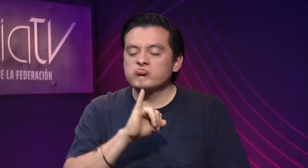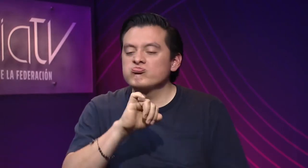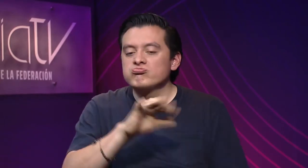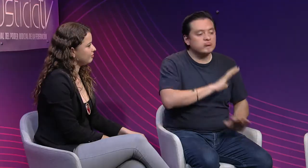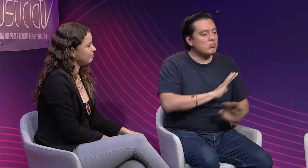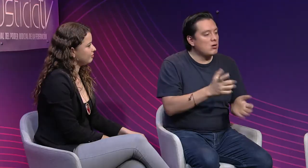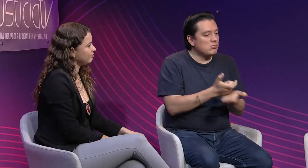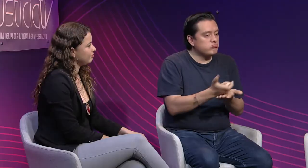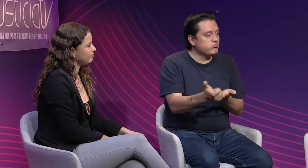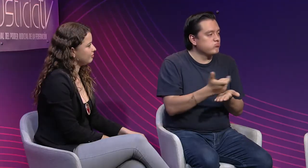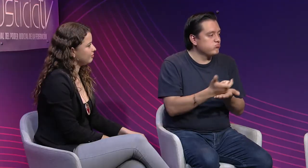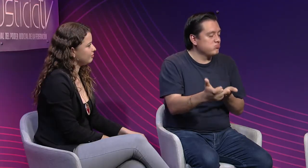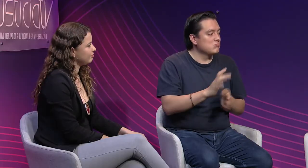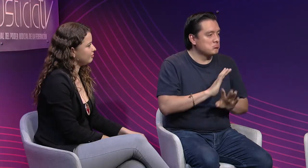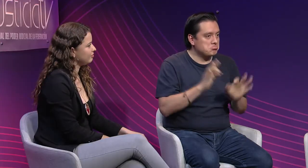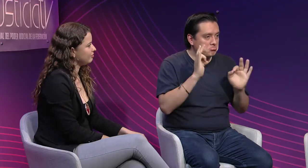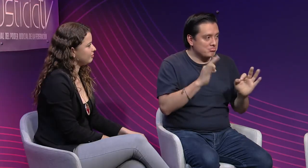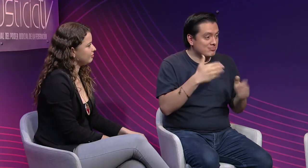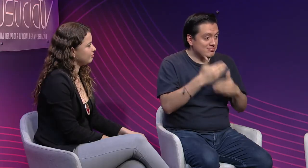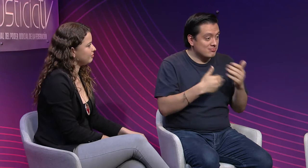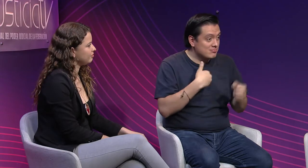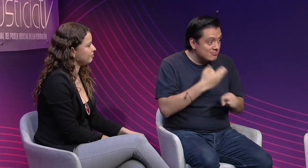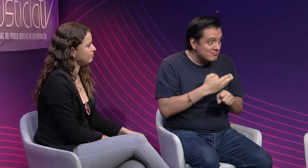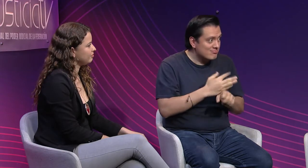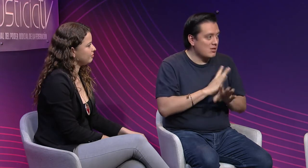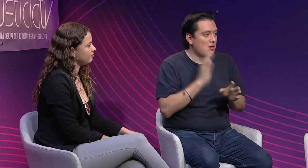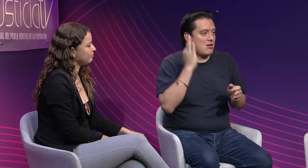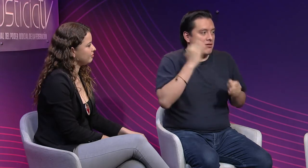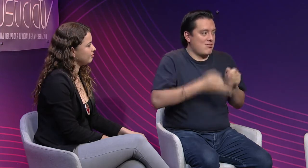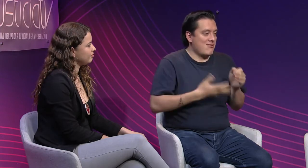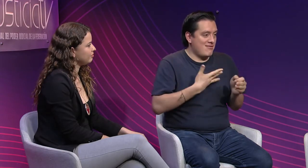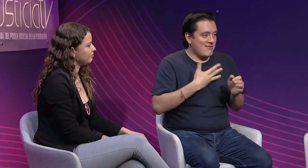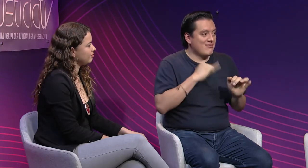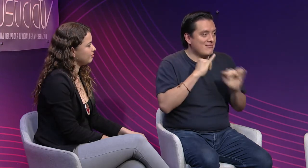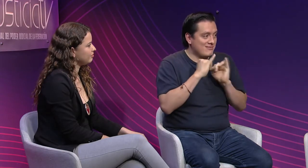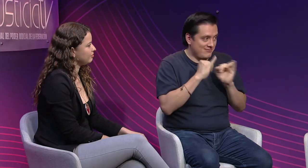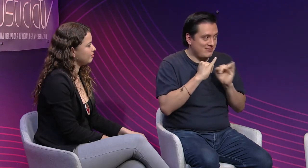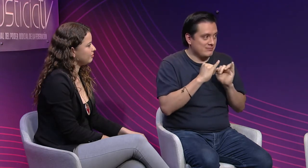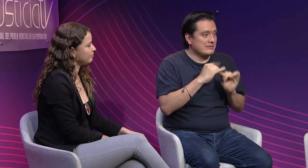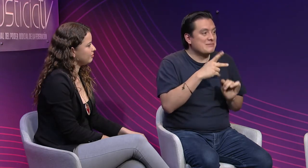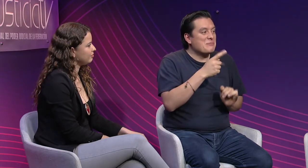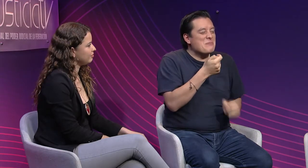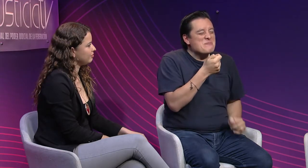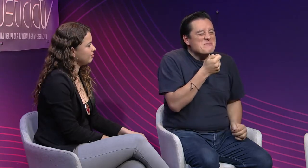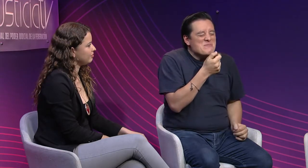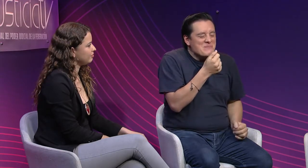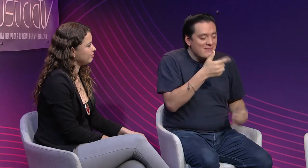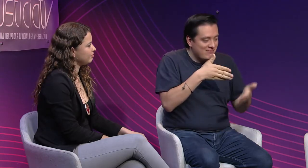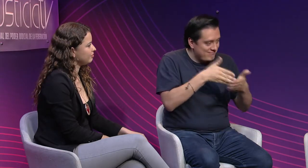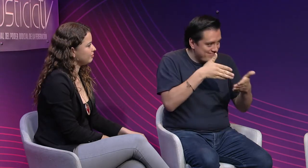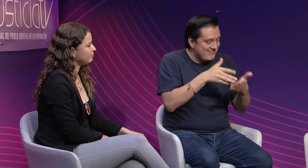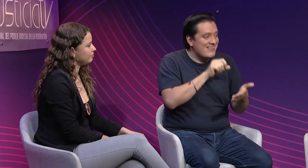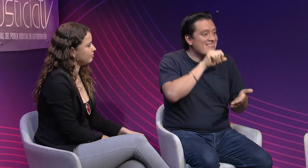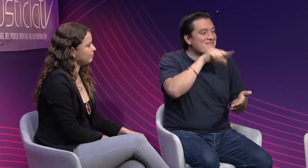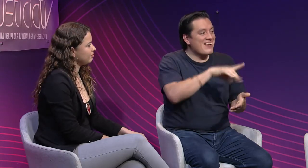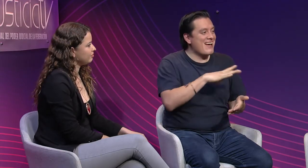decisión de buscar un intérprete y buscar que se le pagara al intérprete. Al finalmente conté con un intérprete, pero